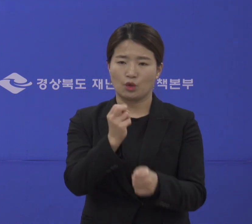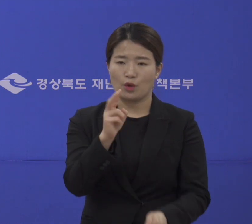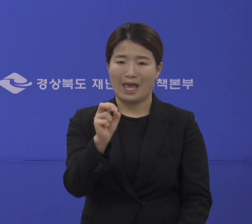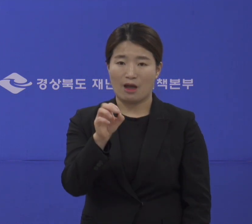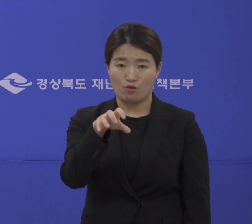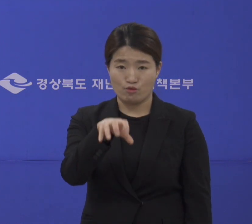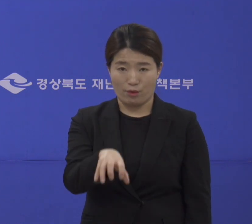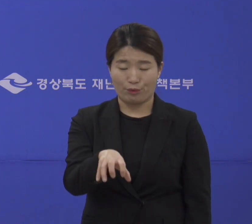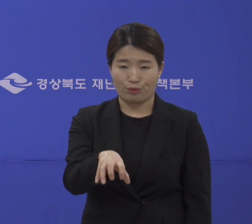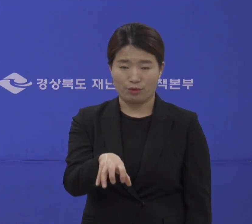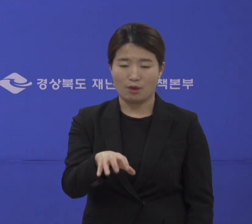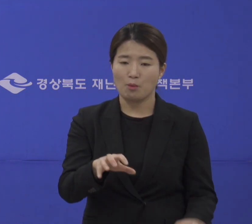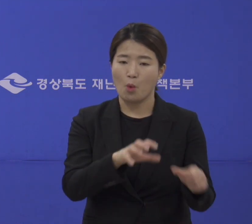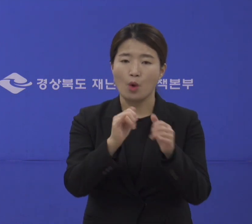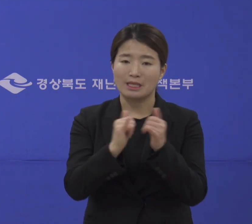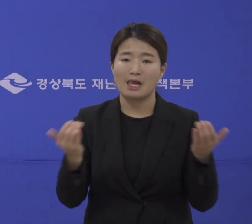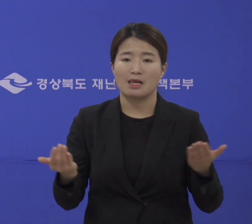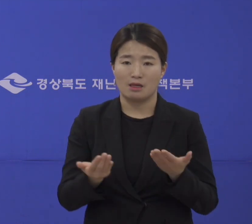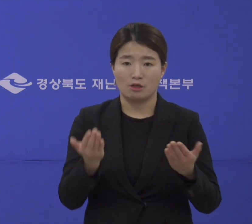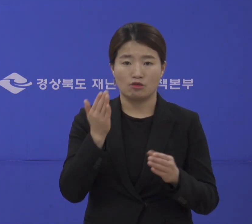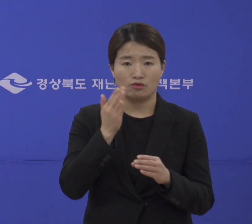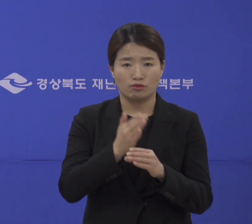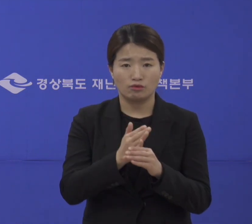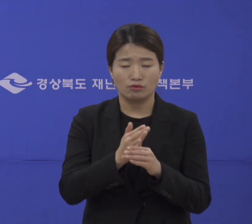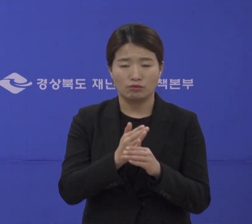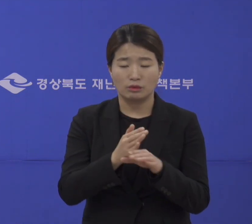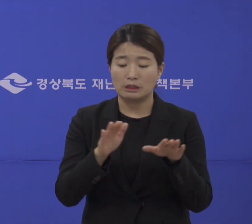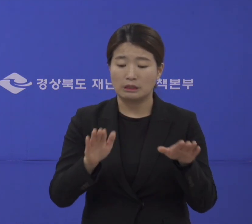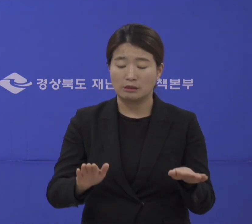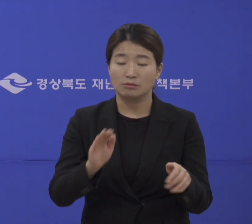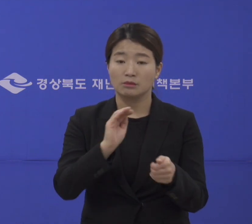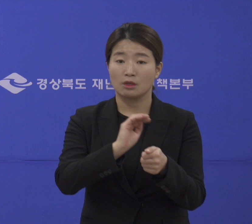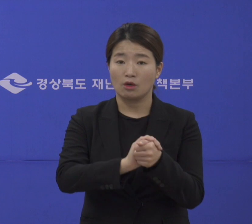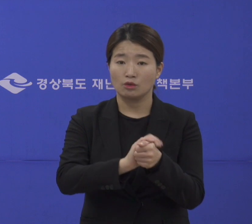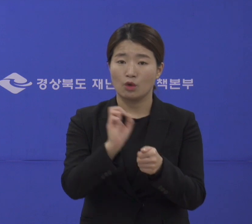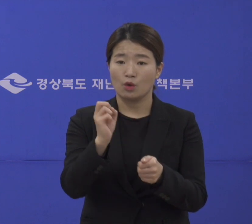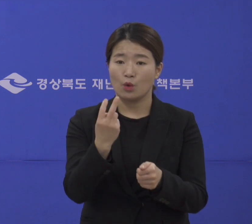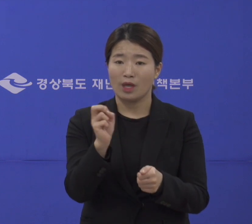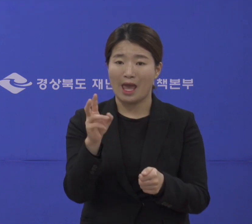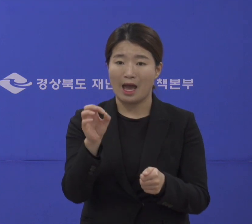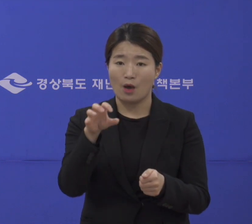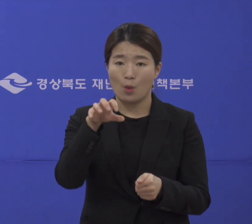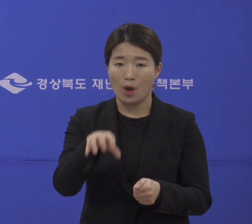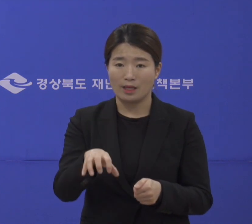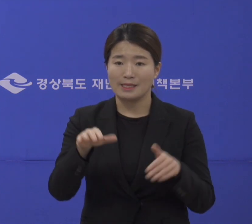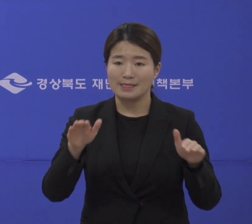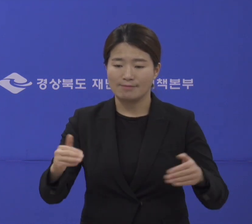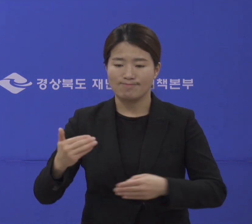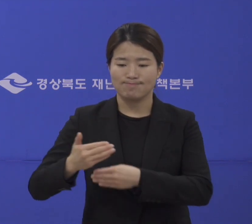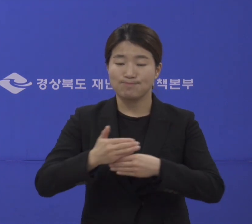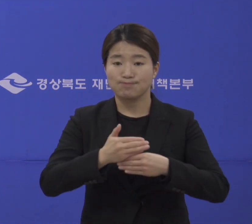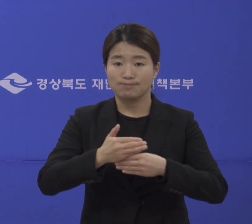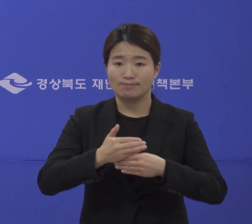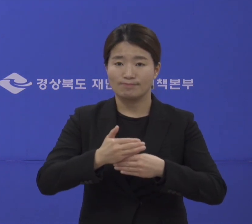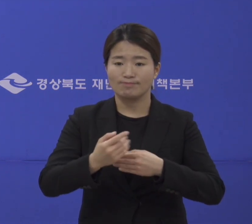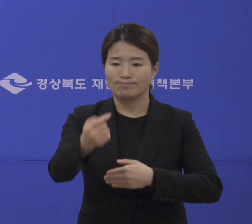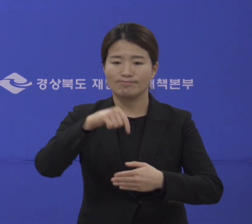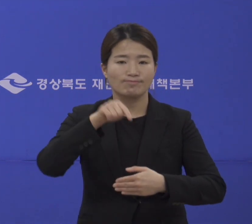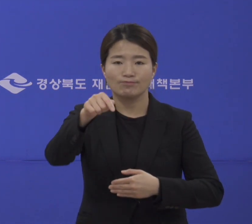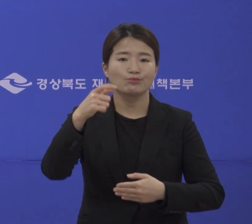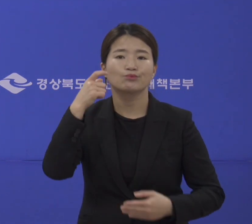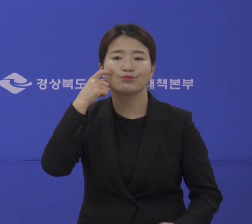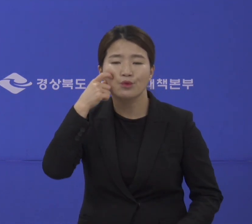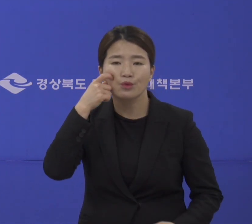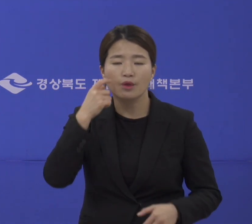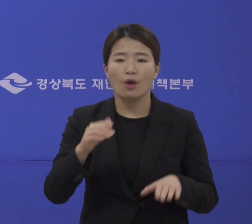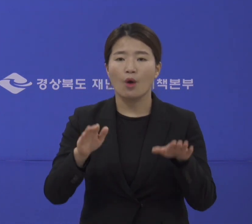요양원에 보호사로 있는데 지금 그 경주 병원 요양원은 코토 격리 중입니다. 그래서